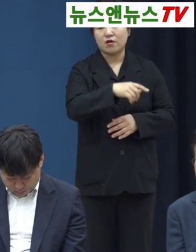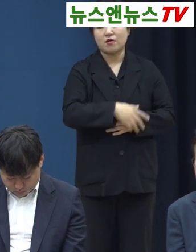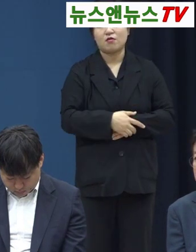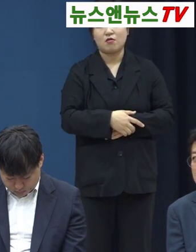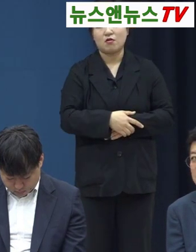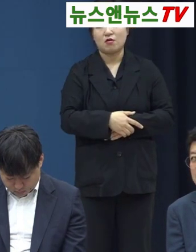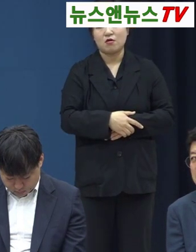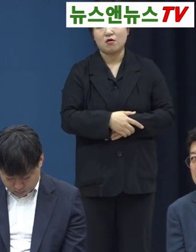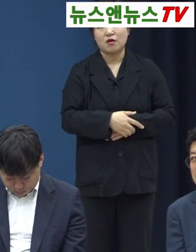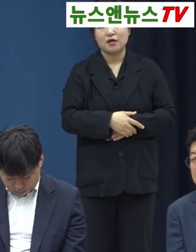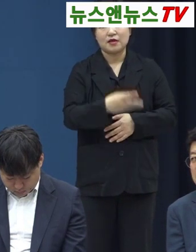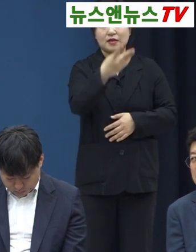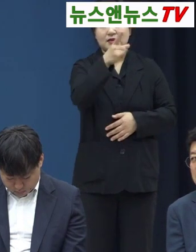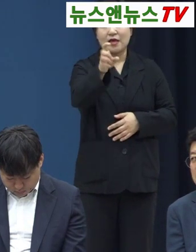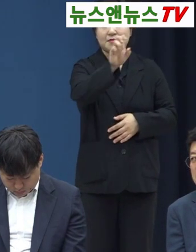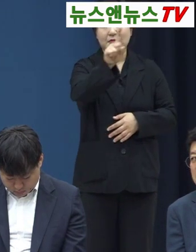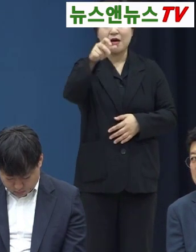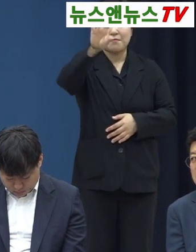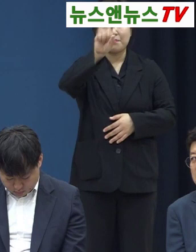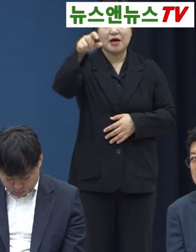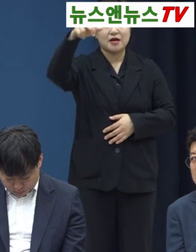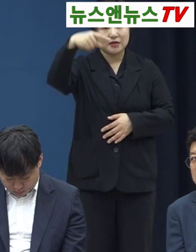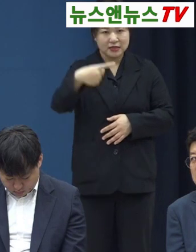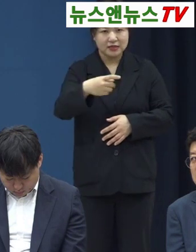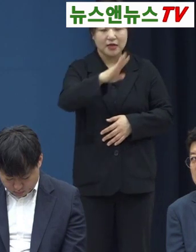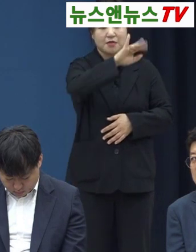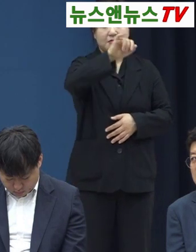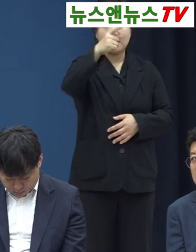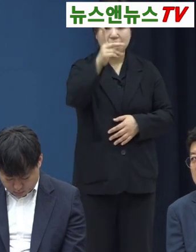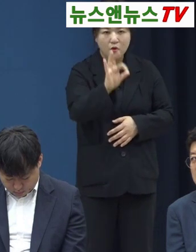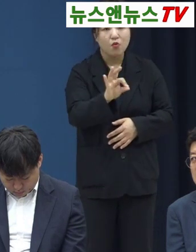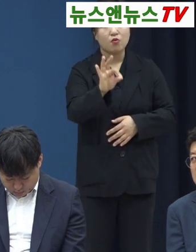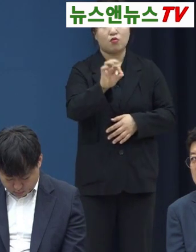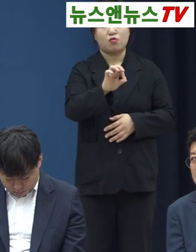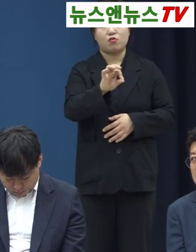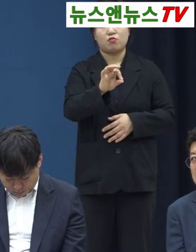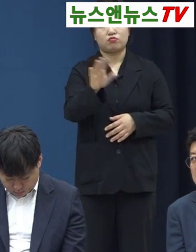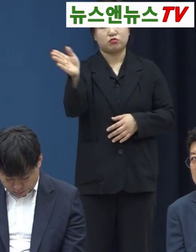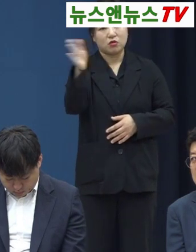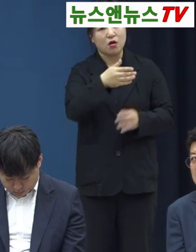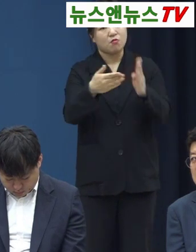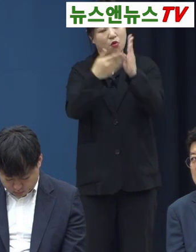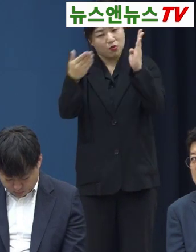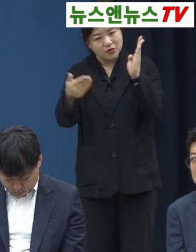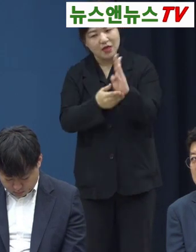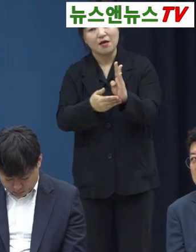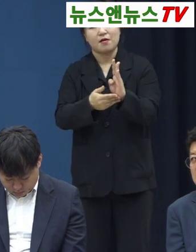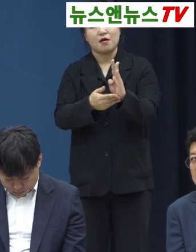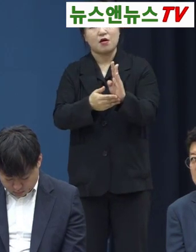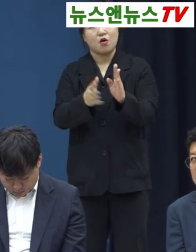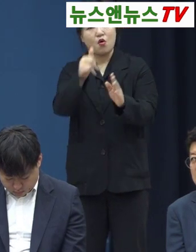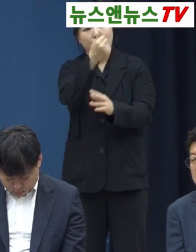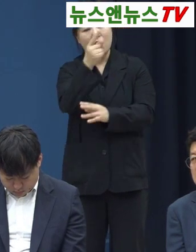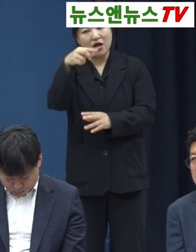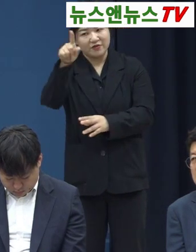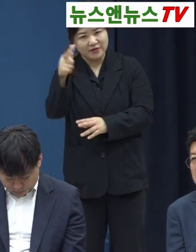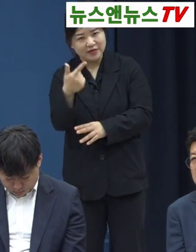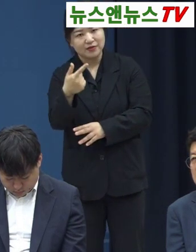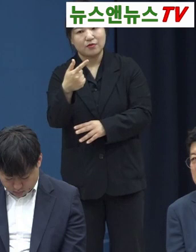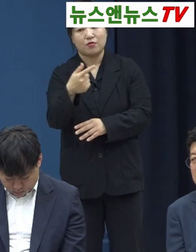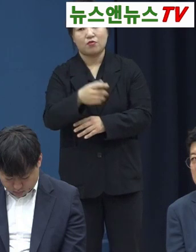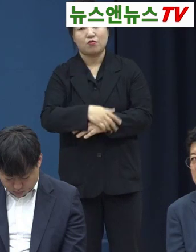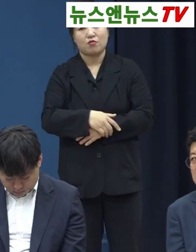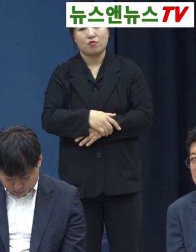어디야 테마파크 있는데 거기서 비봉에서부터 봉담을 거쳐서 화산동을